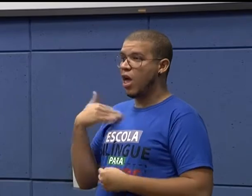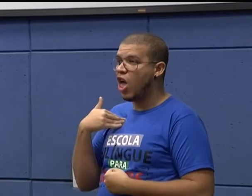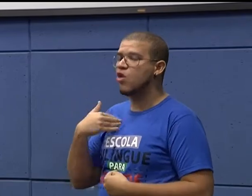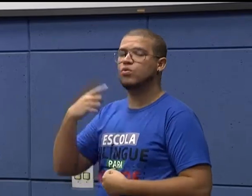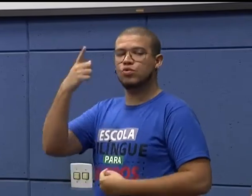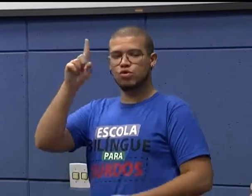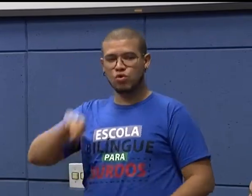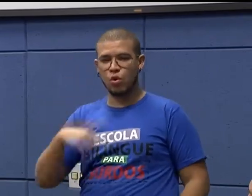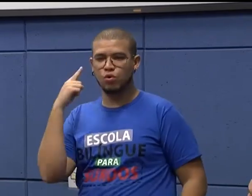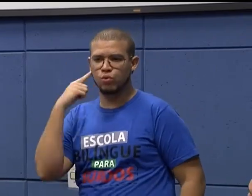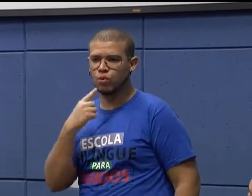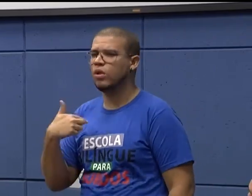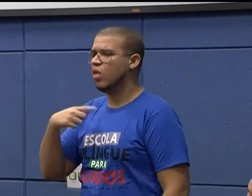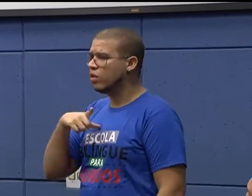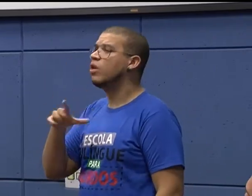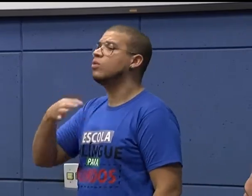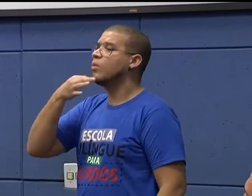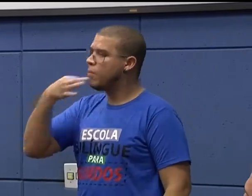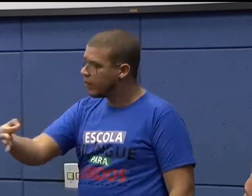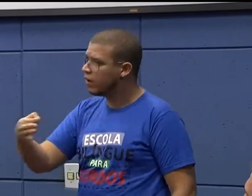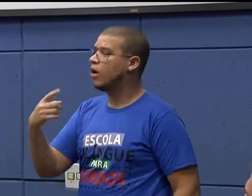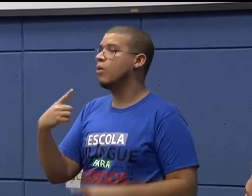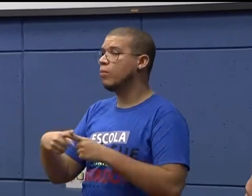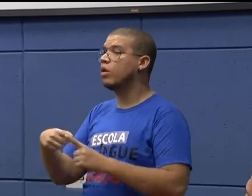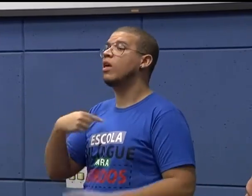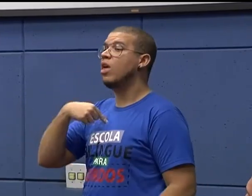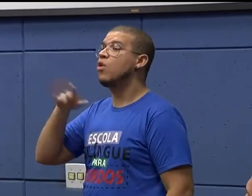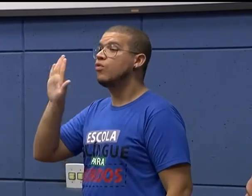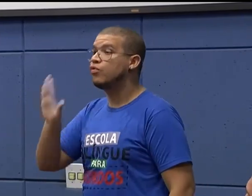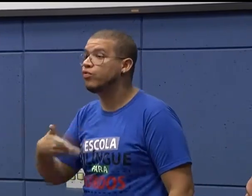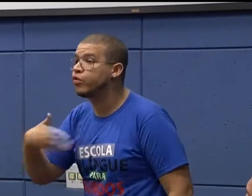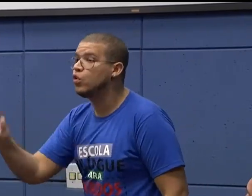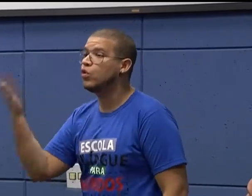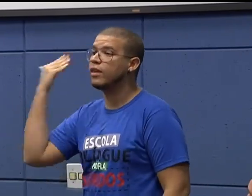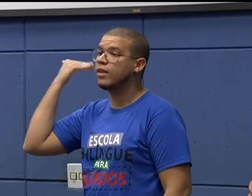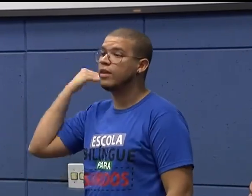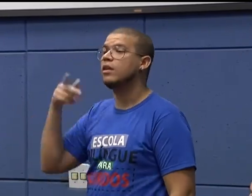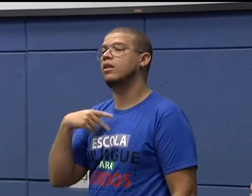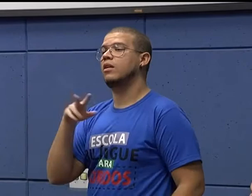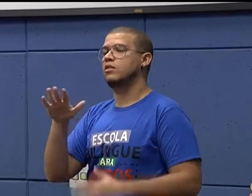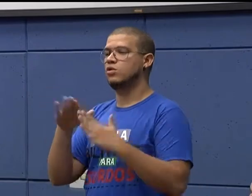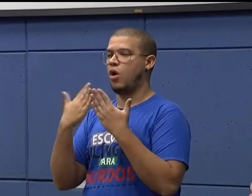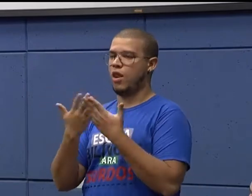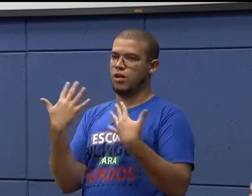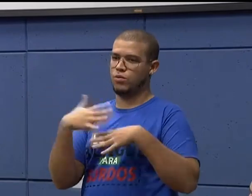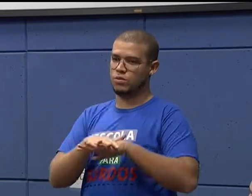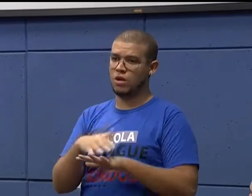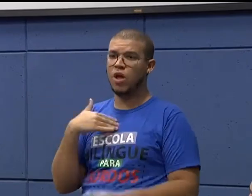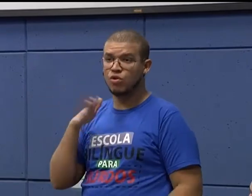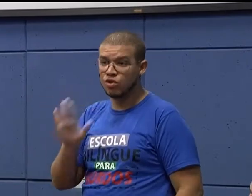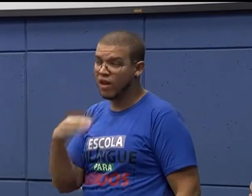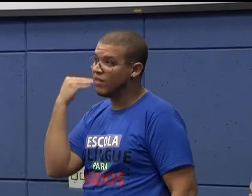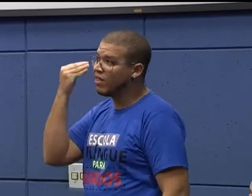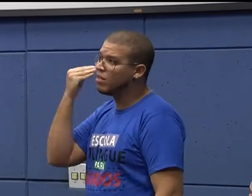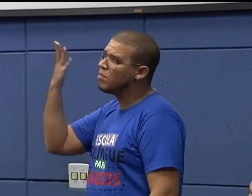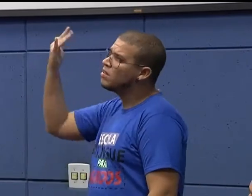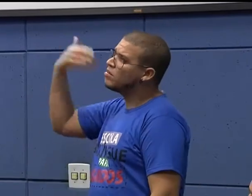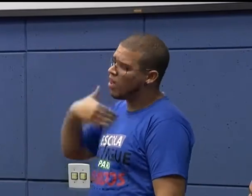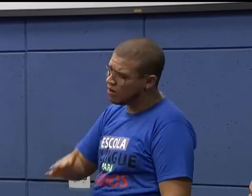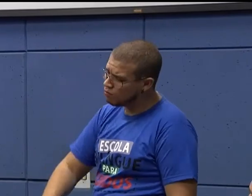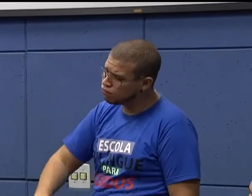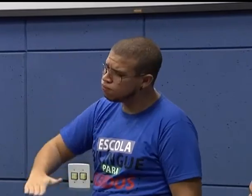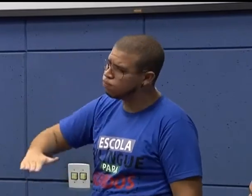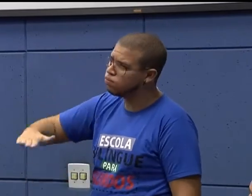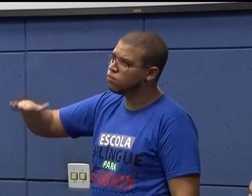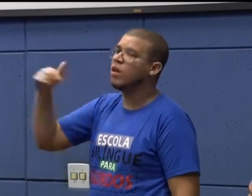por isso, porque eu sou surdo, eu tenho minha opinião, eu tenho meu direito. Eu fui antes na escola inclusiva, eu